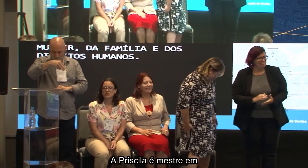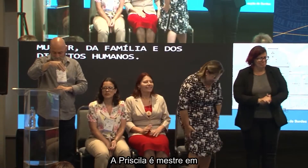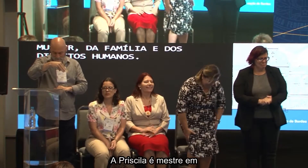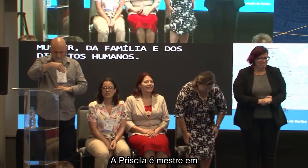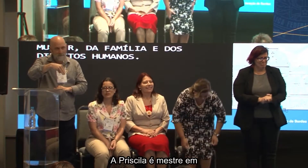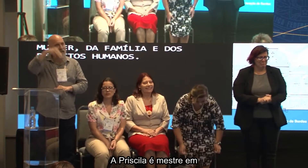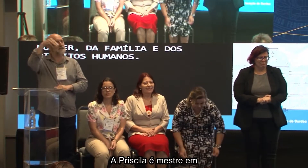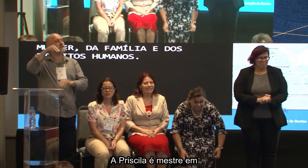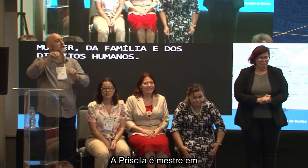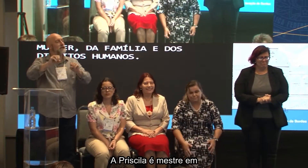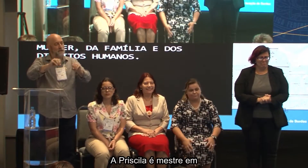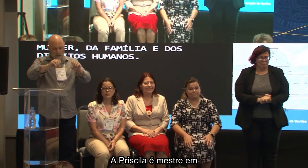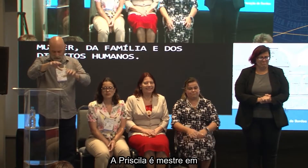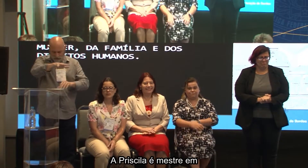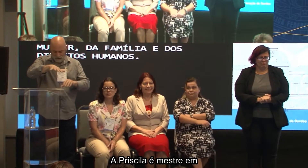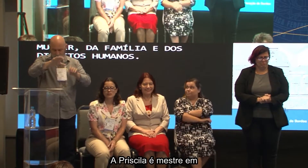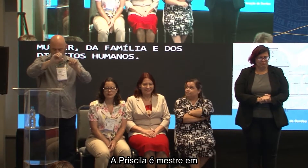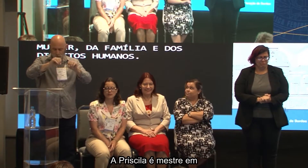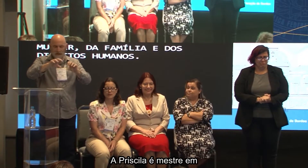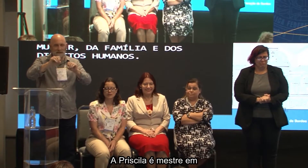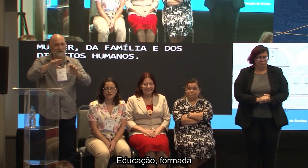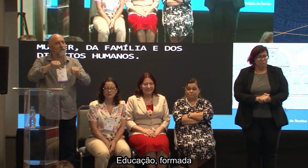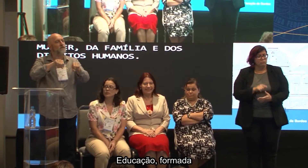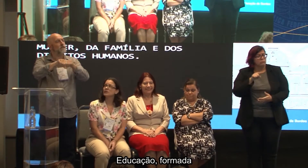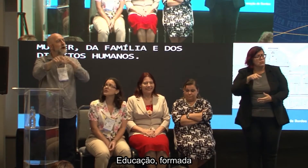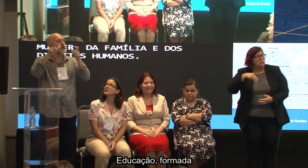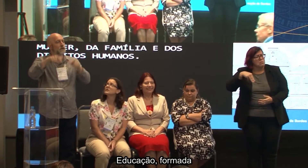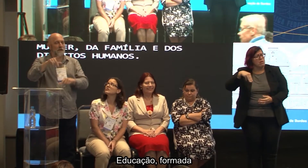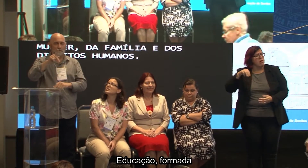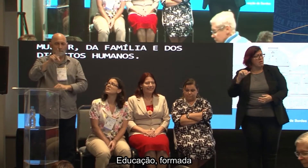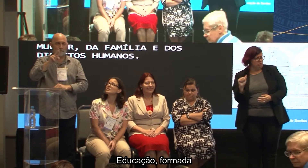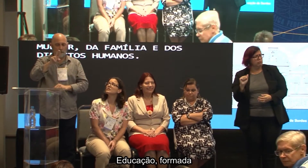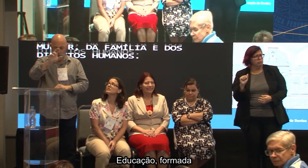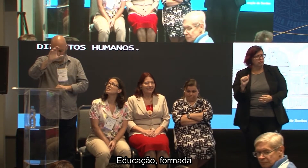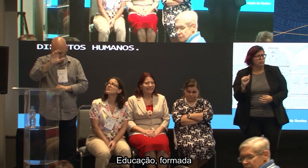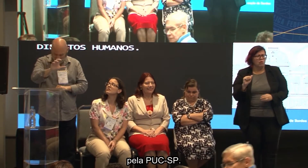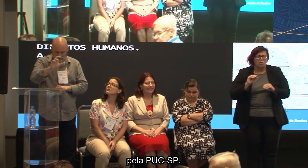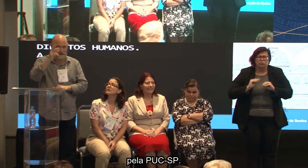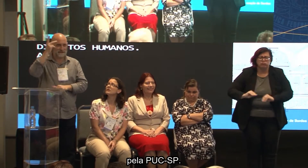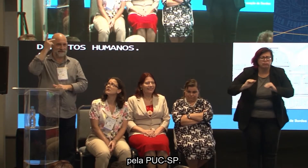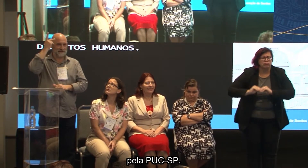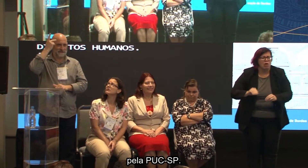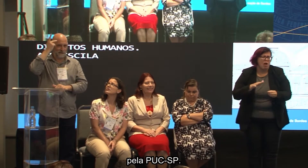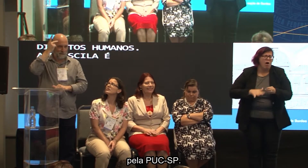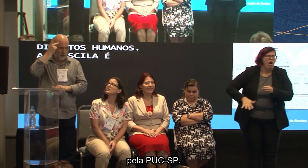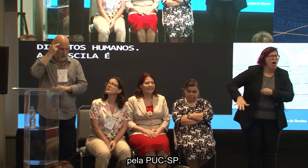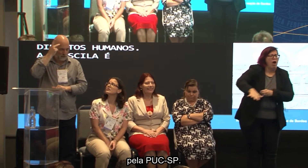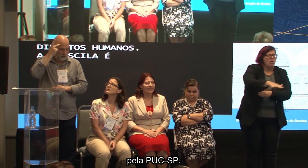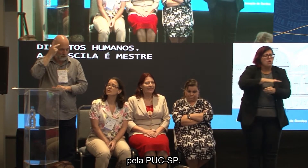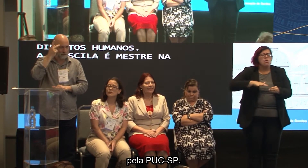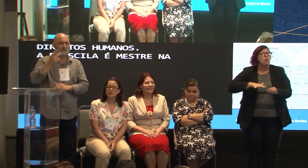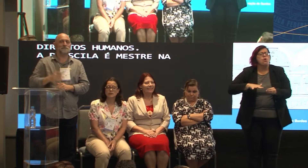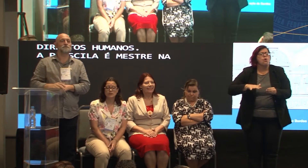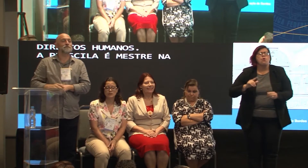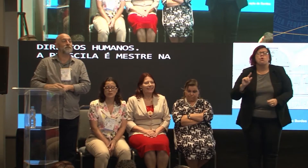A Priscila é mestre na área de educação, formada pela PUC de São Paulo.